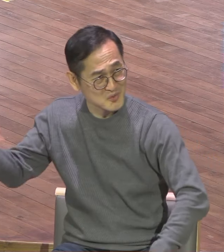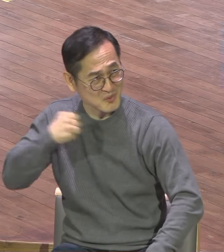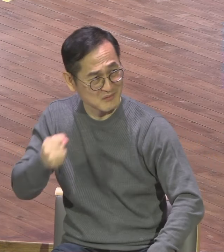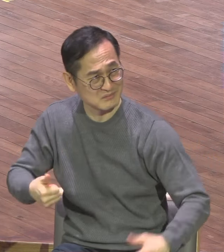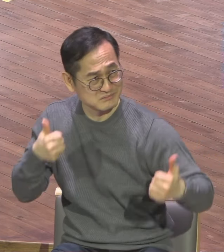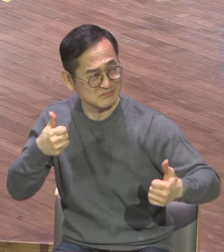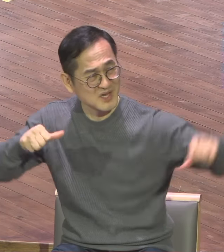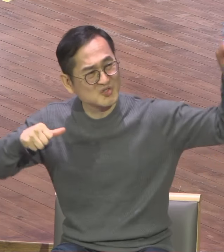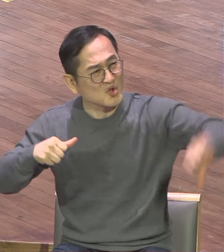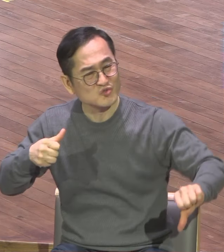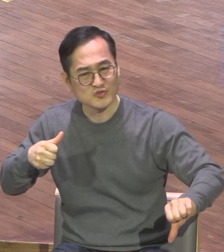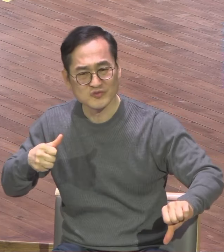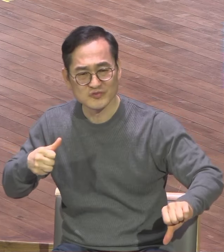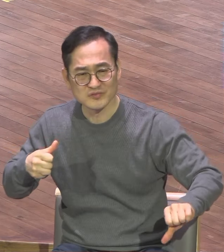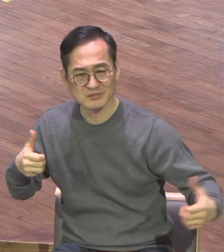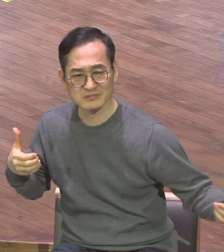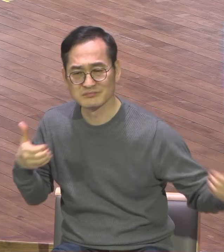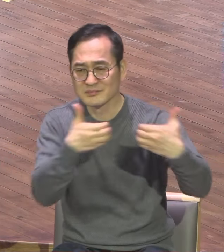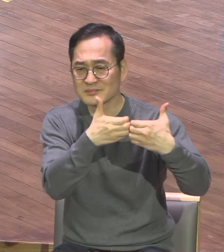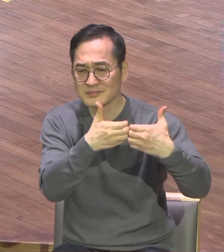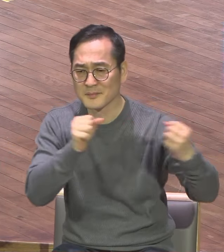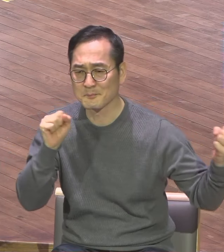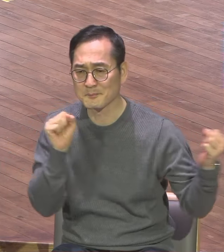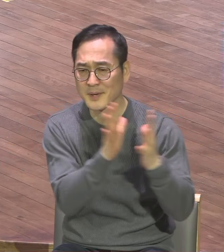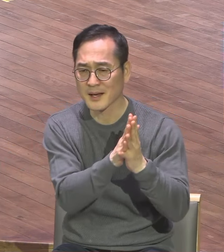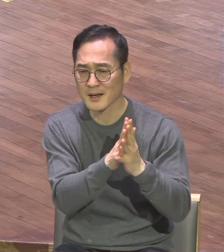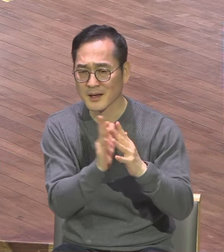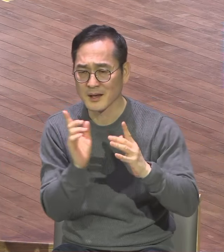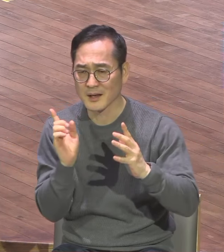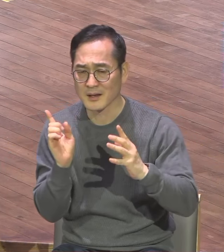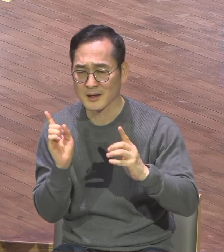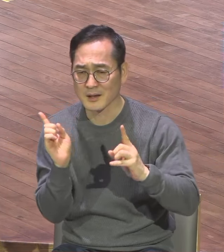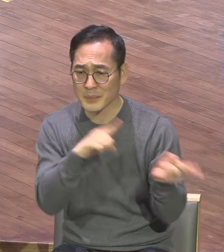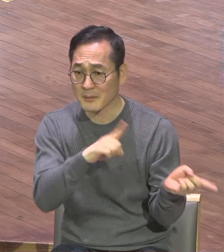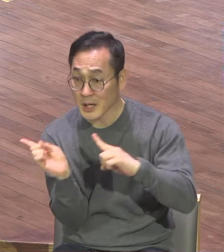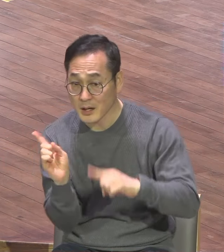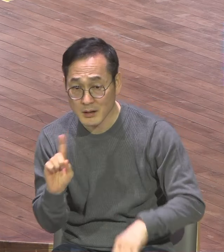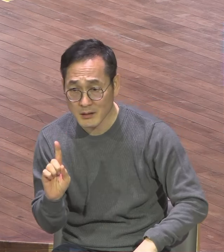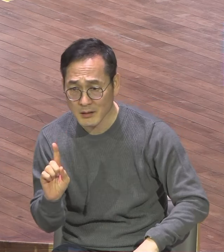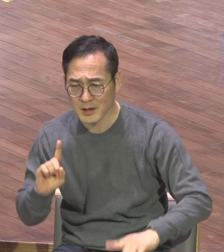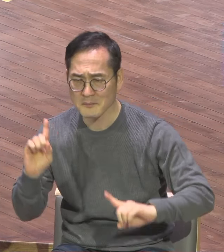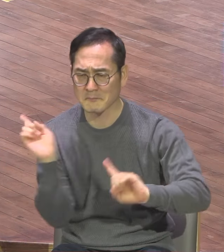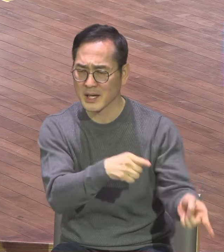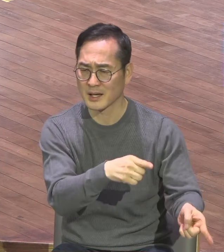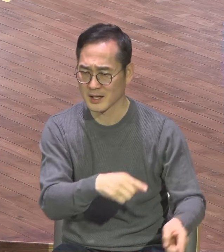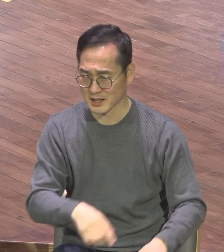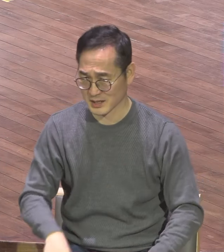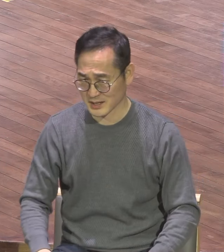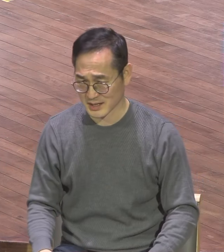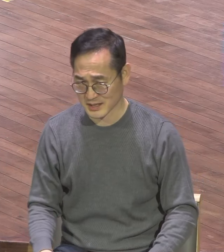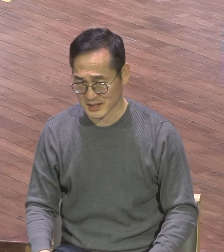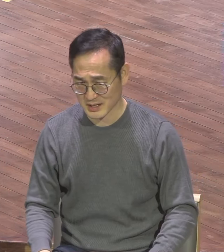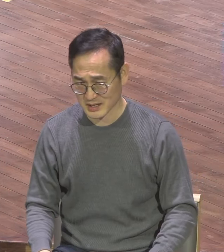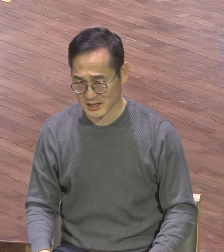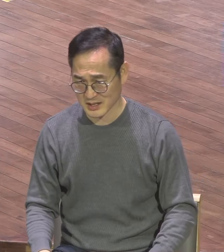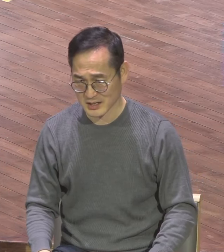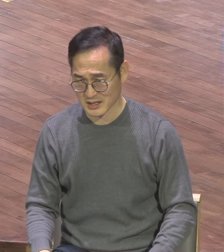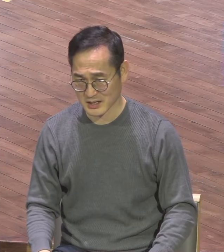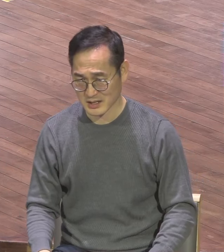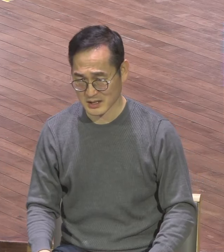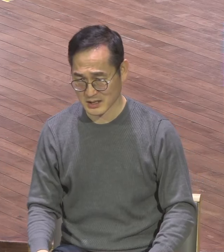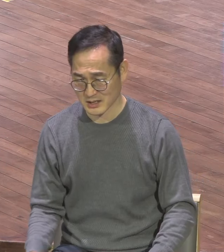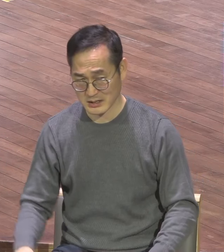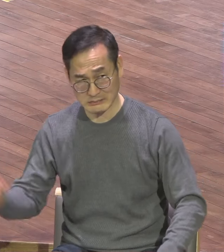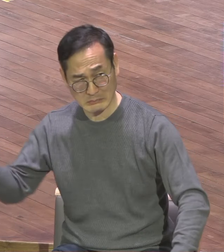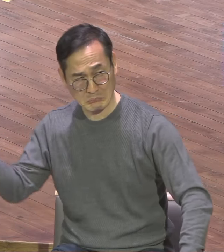말이에요. 결과는 뭐요? 하나님의 도우심으로 한방에 다윗의 완성이었어요. 다윗은